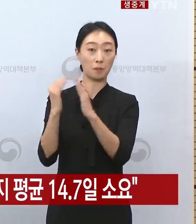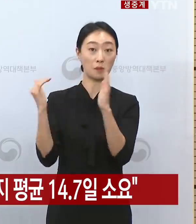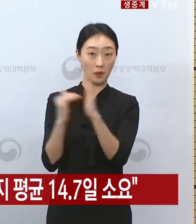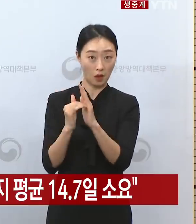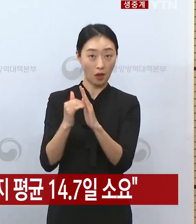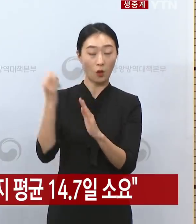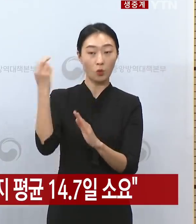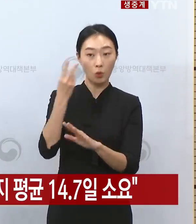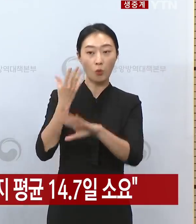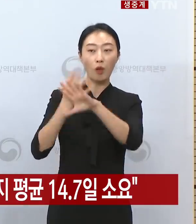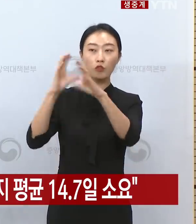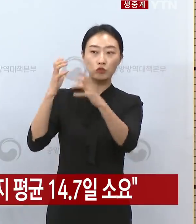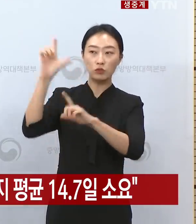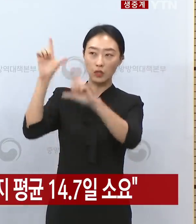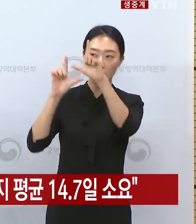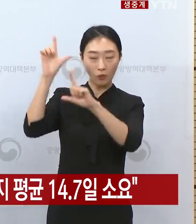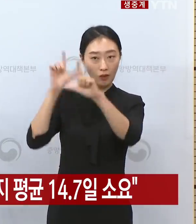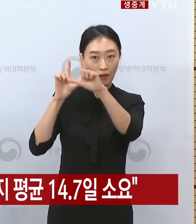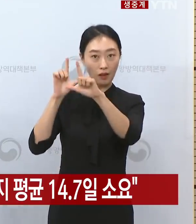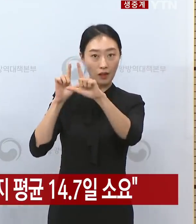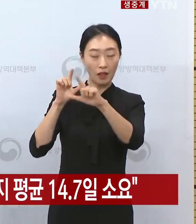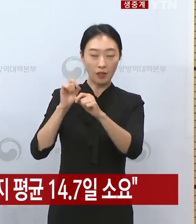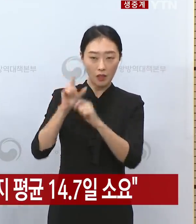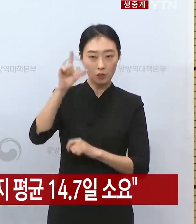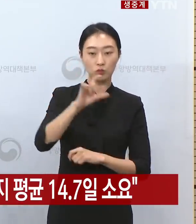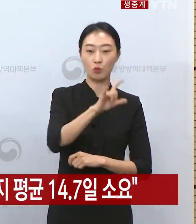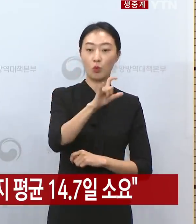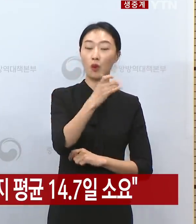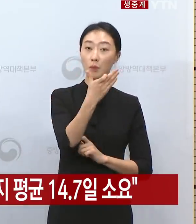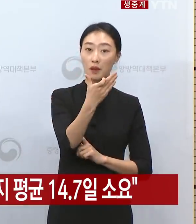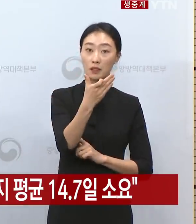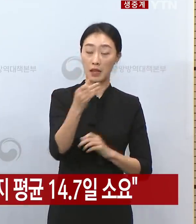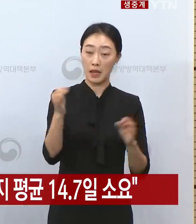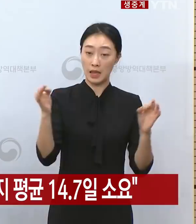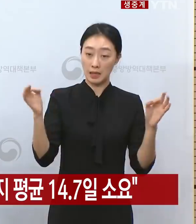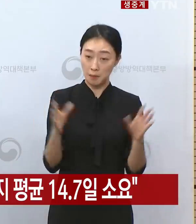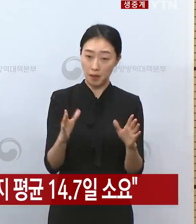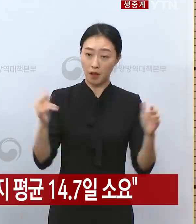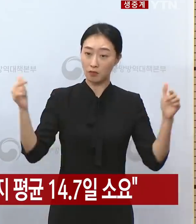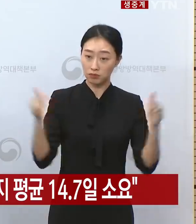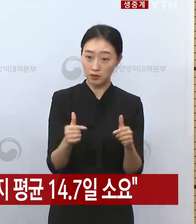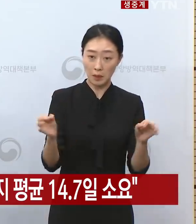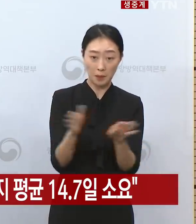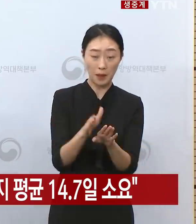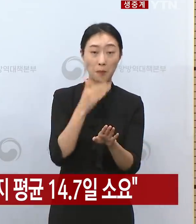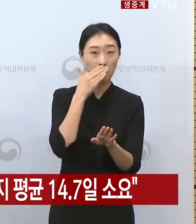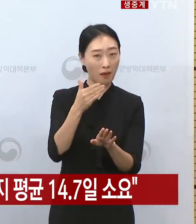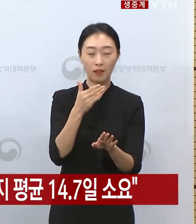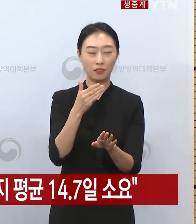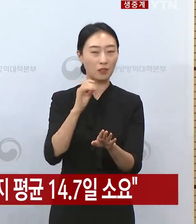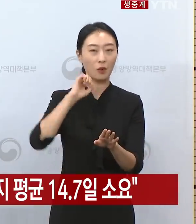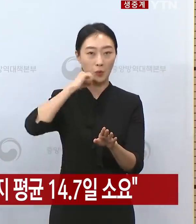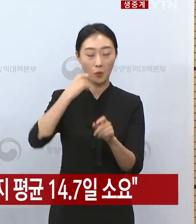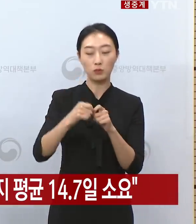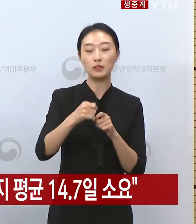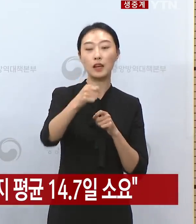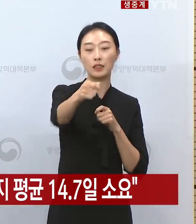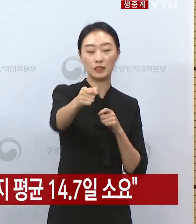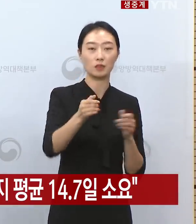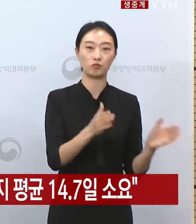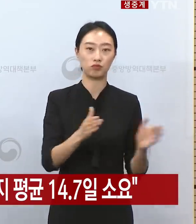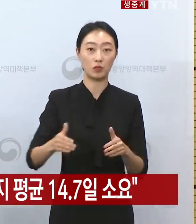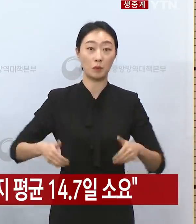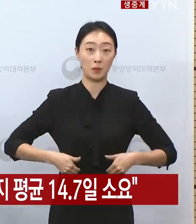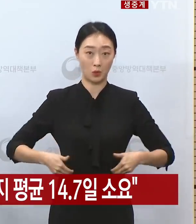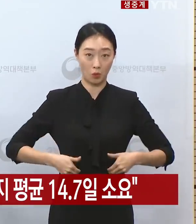외국의 전망들도 대부분은 이 코로나 바이러스가 단기간에 소멸되기는 어렵고 장기전에 대응해야 된다라는